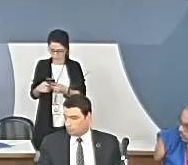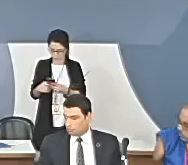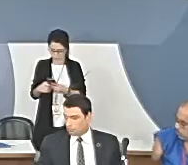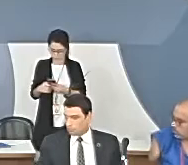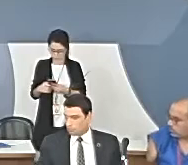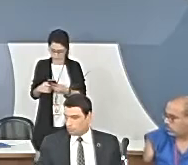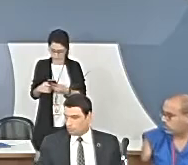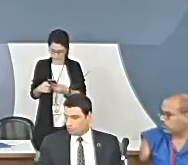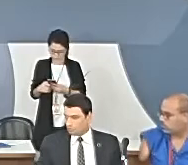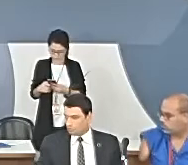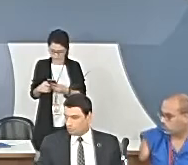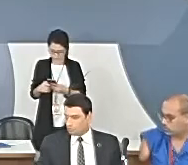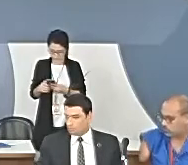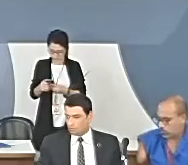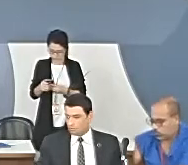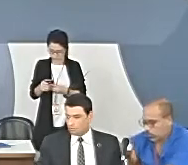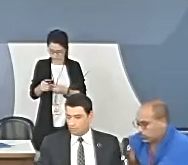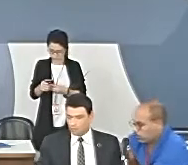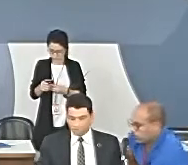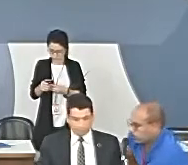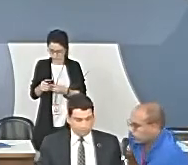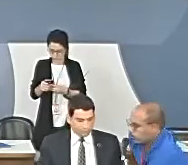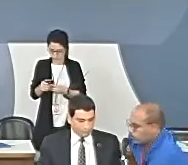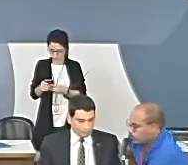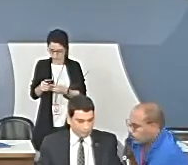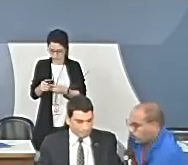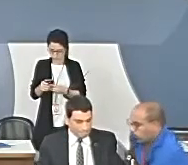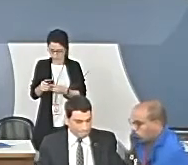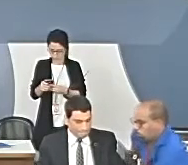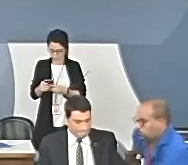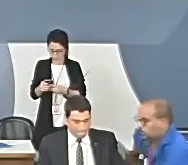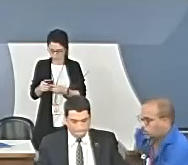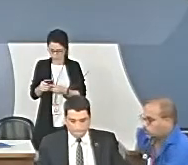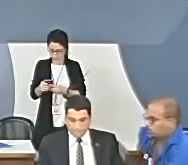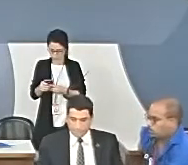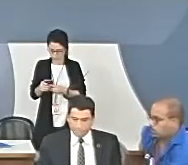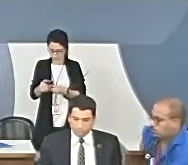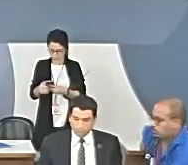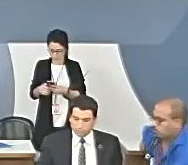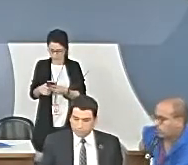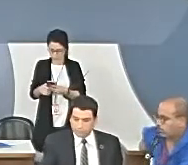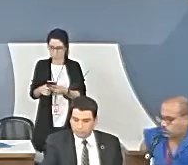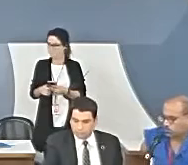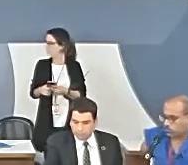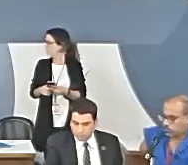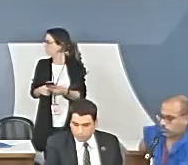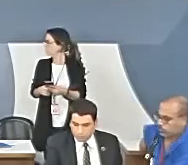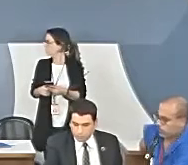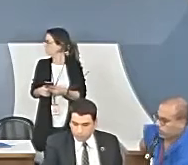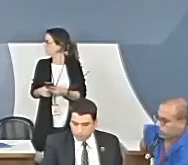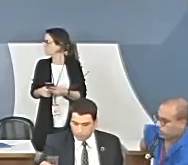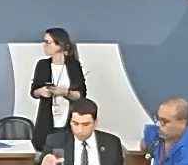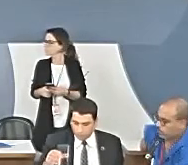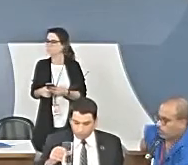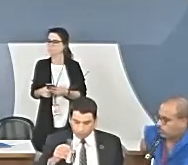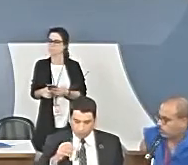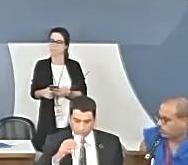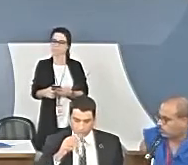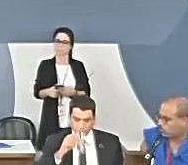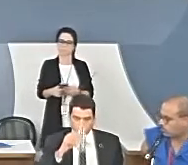requerimento para que nós possamos votar na próxima reunião da comissão da pessoa com deficiência uma reunião em conjunto